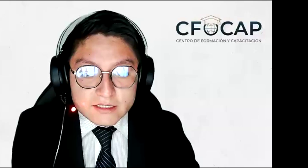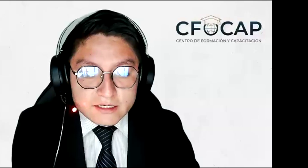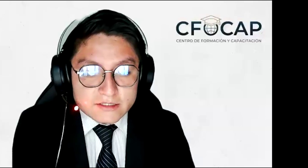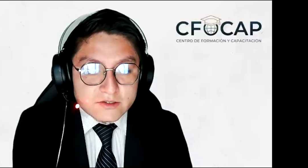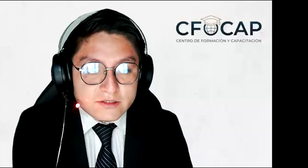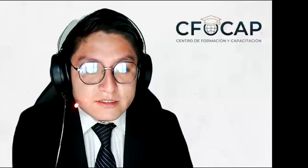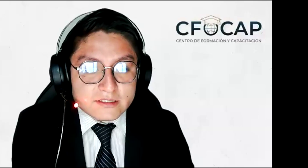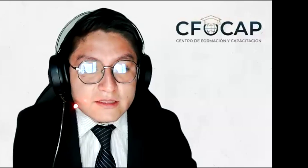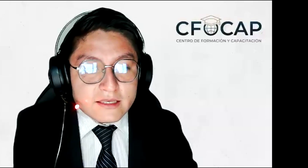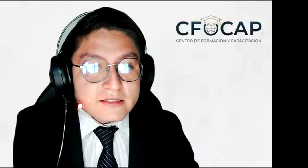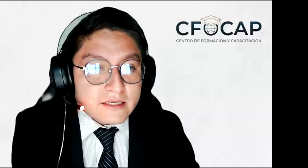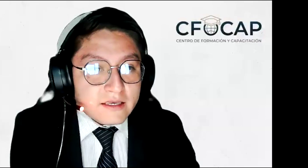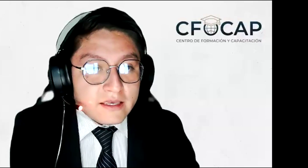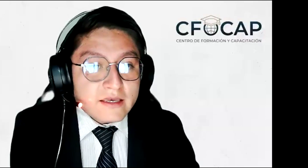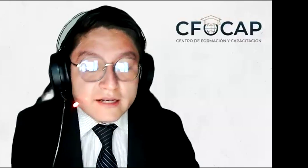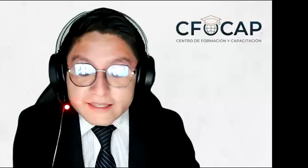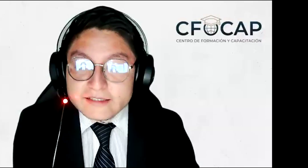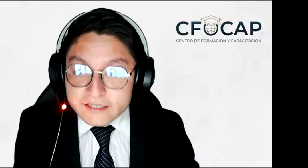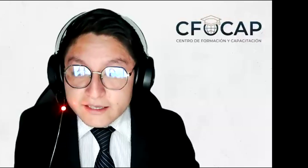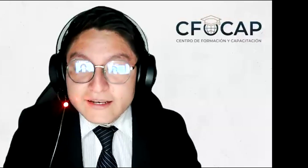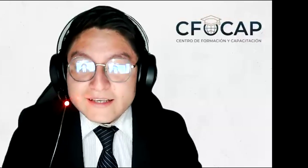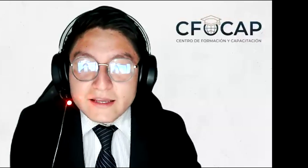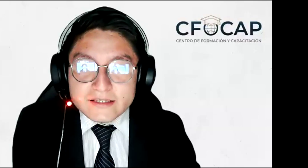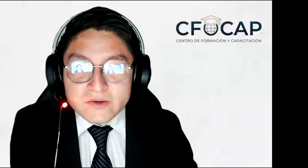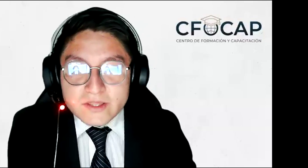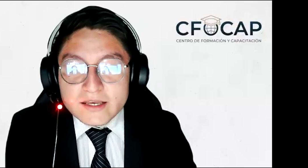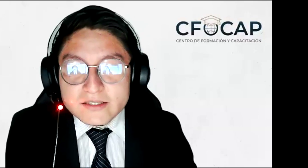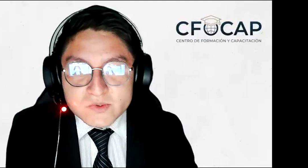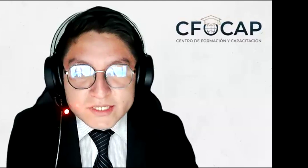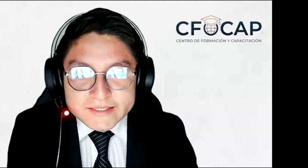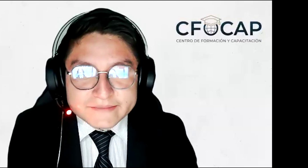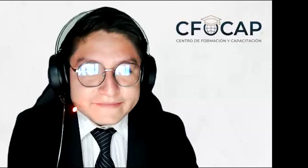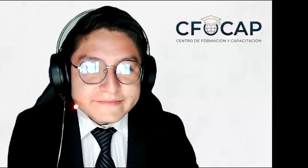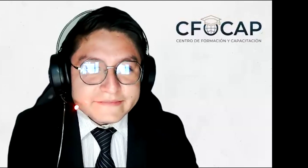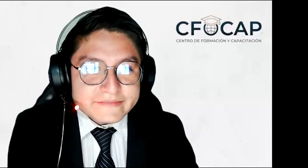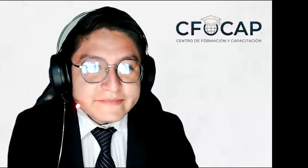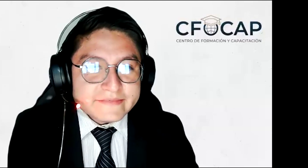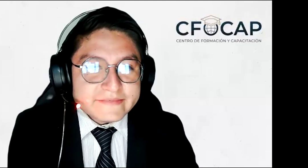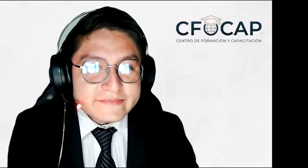eh indicaciones dadas eh adelante licenciada la sala es toda